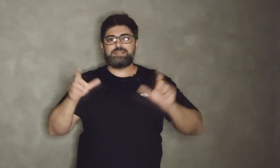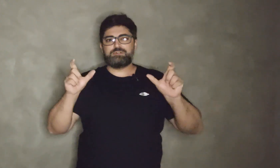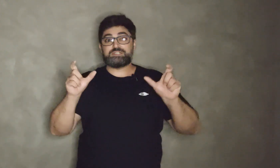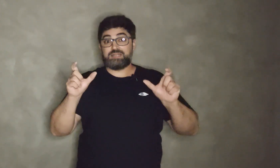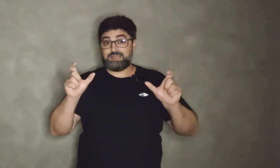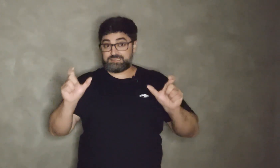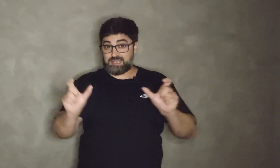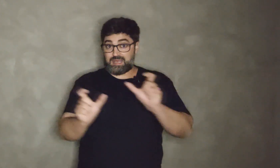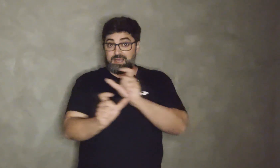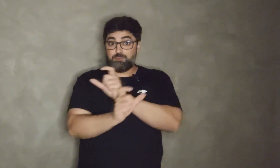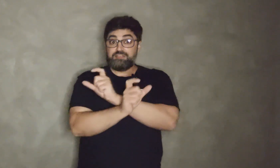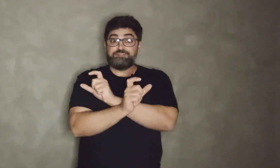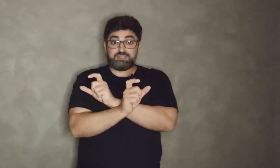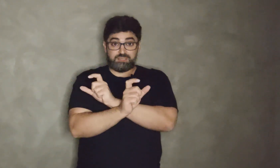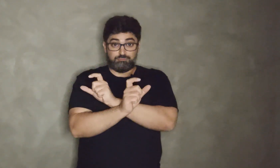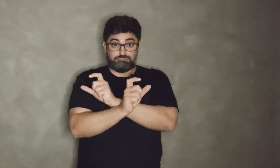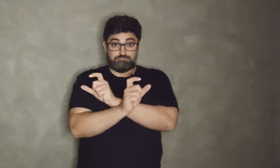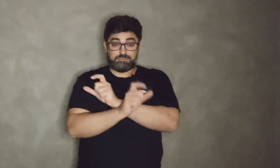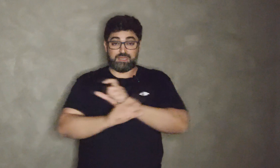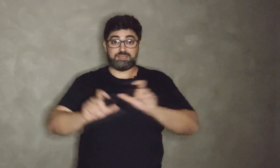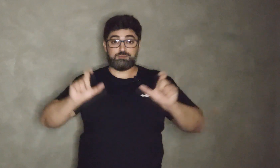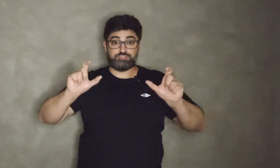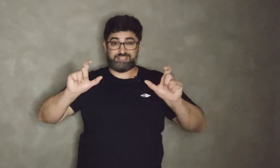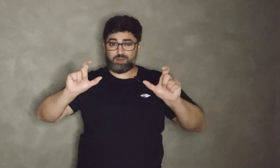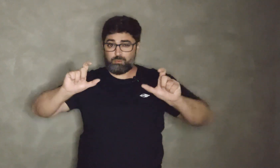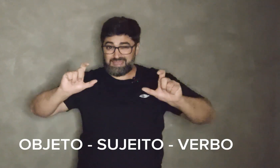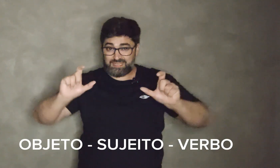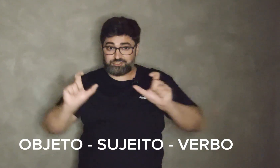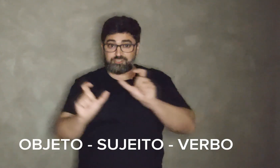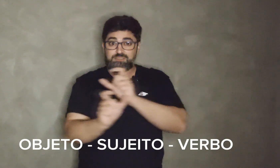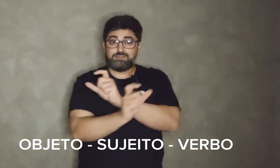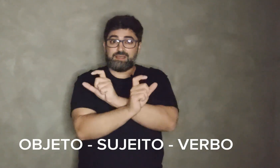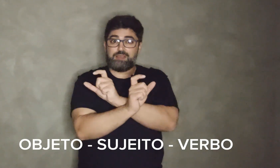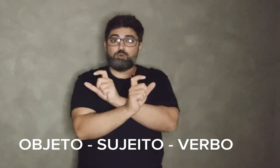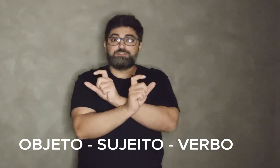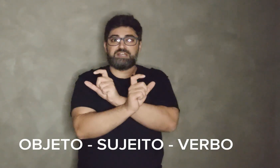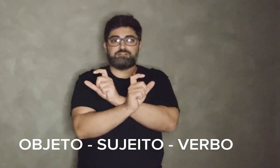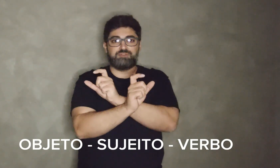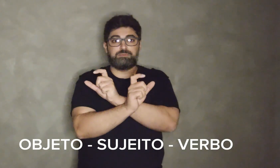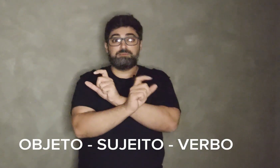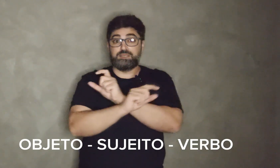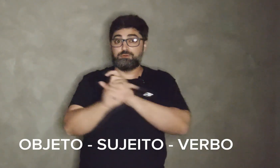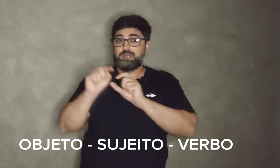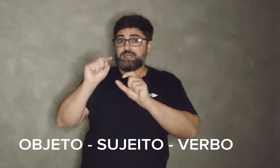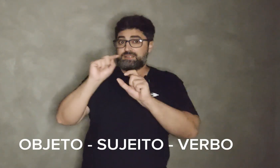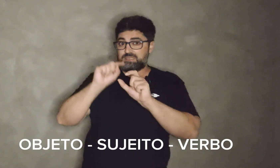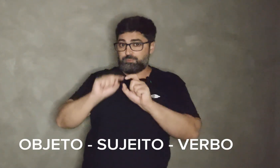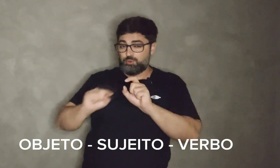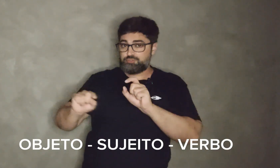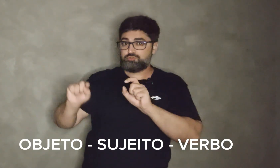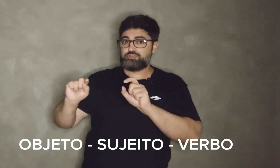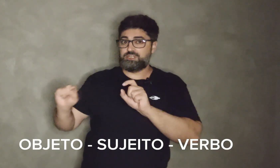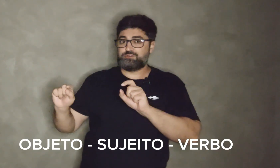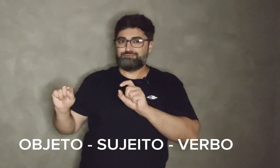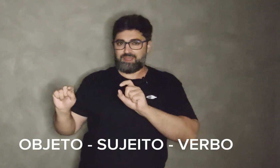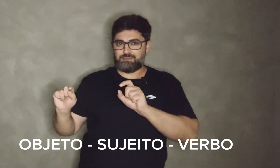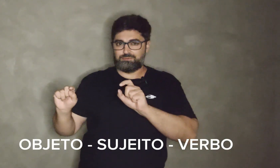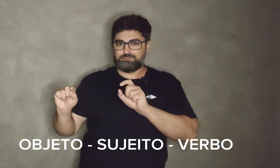língua de sinais, há uma inversão, tá? Geralmente, o objeto vem primeiro, depois o sujeito e o verbo,